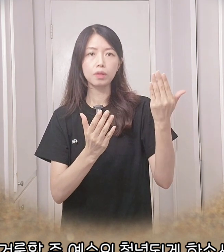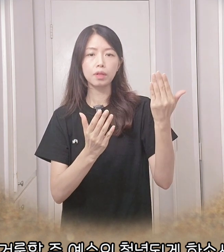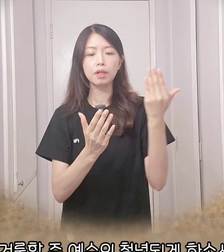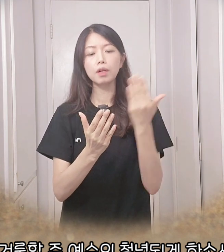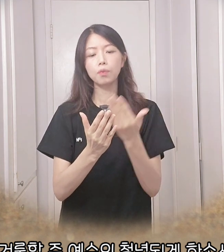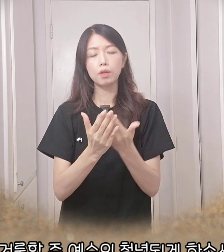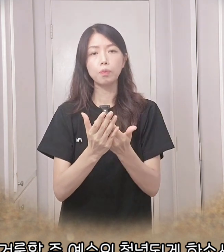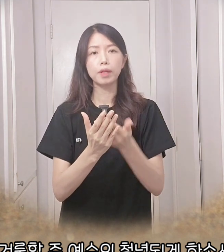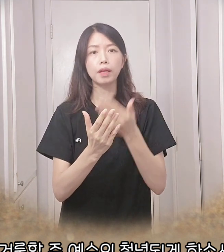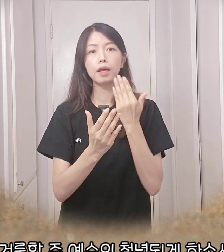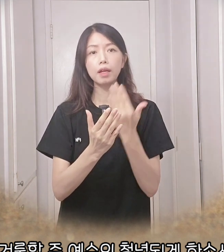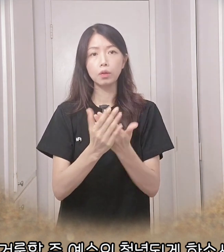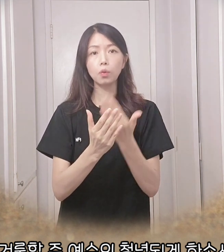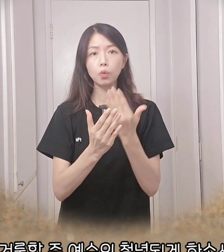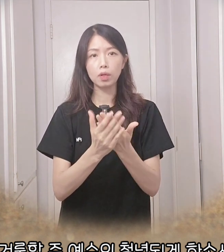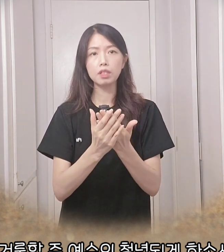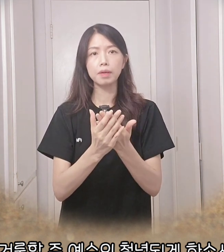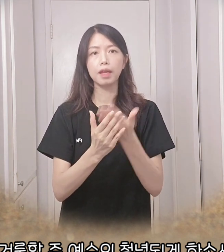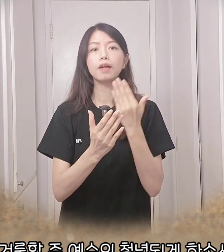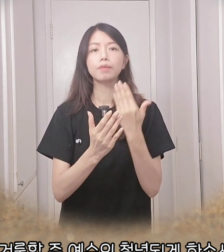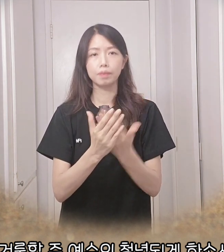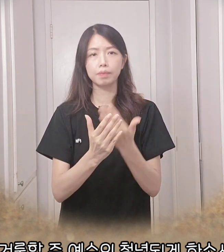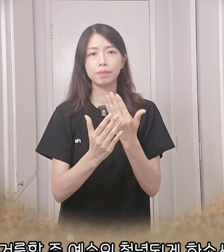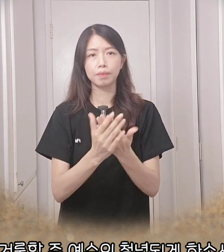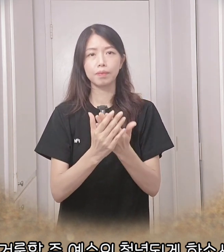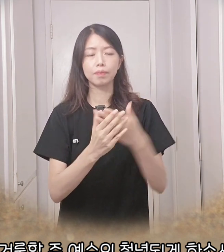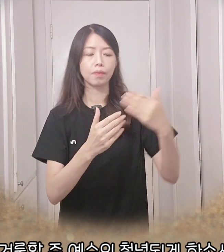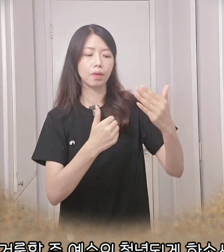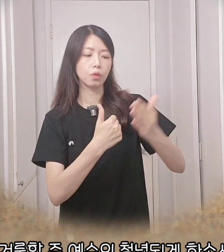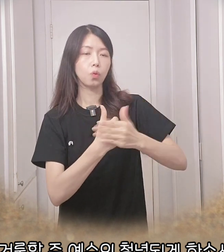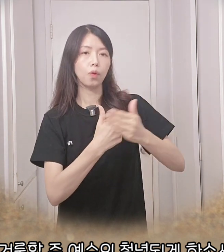오른 손등을 왼손바닥에 톡톡 치시면 돼요.